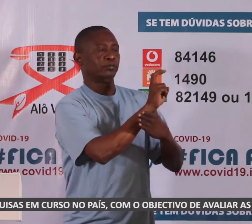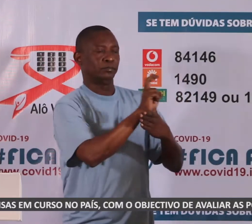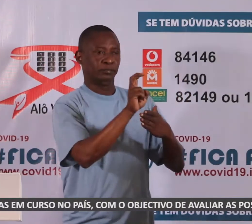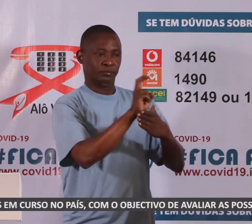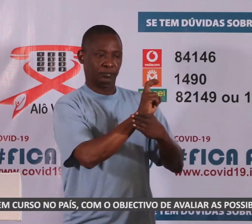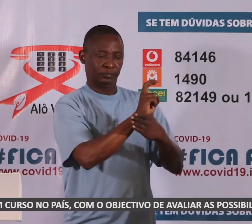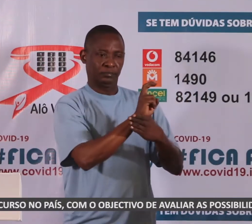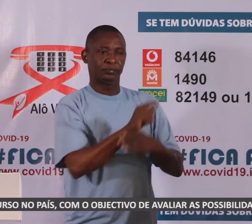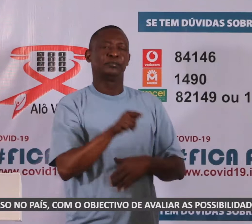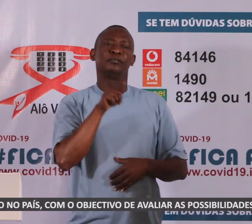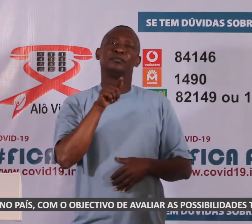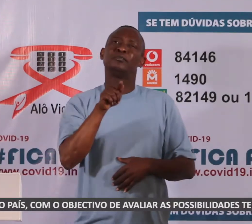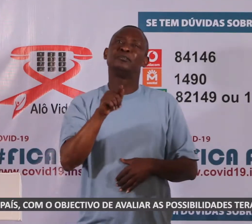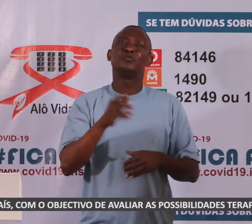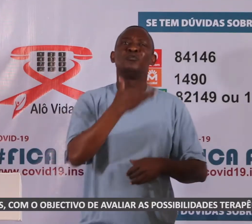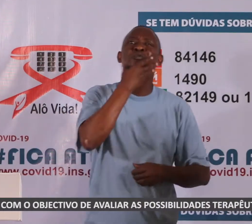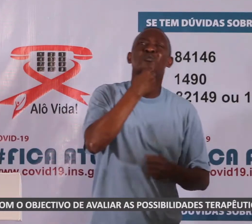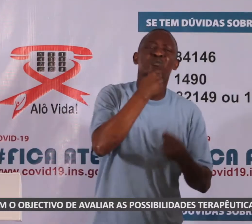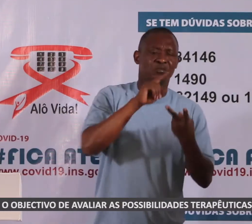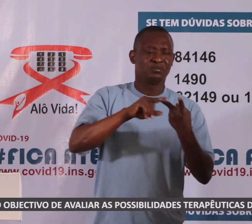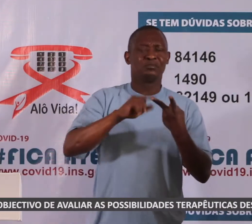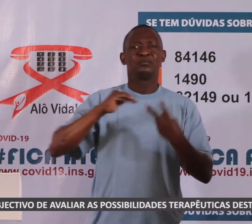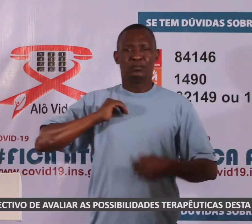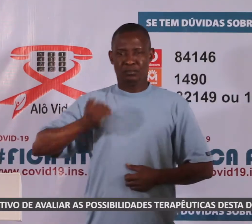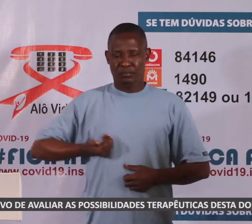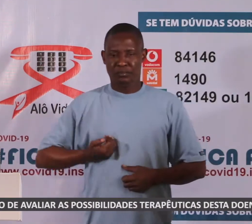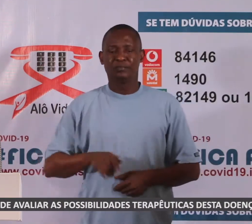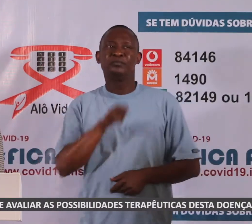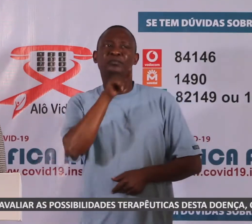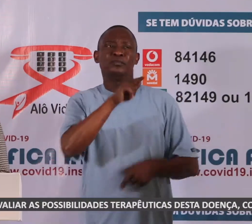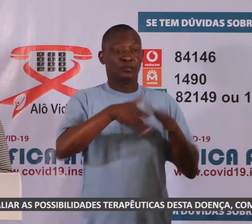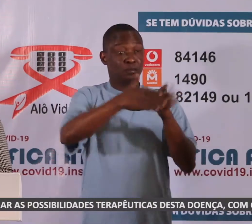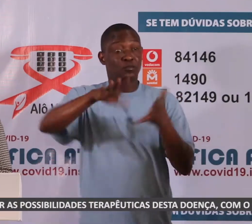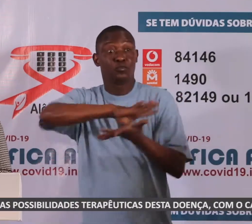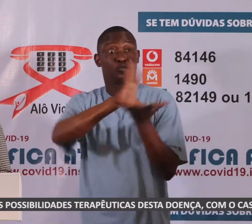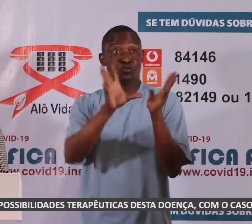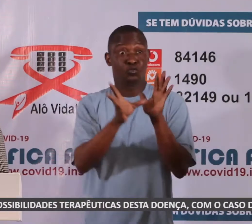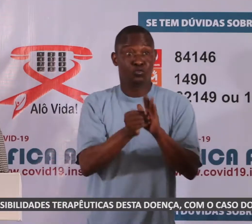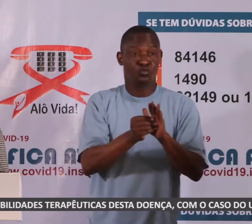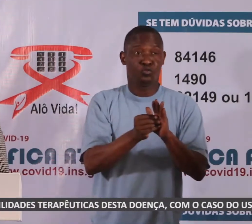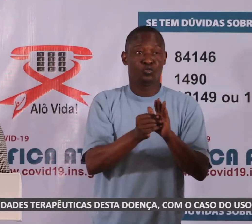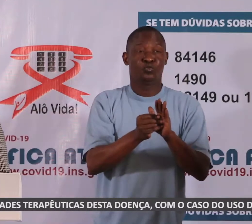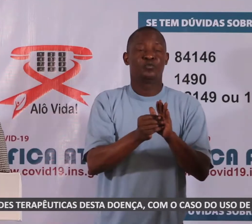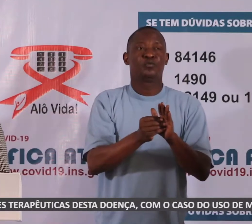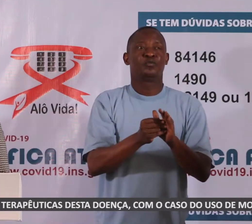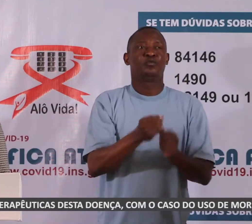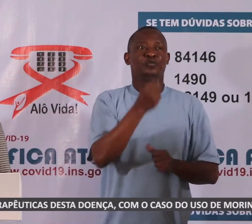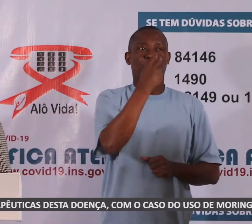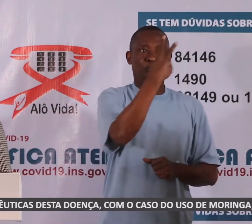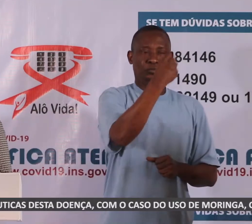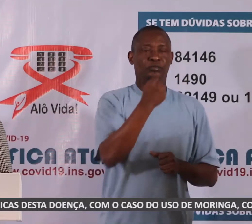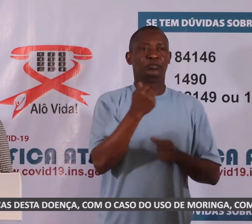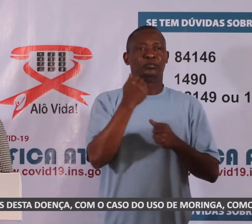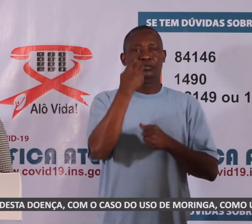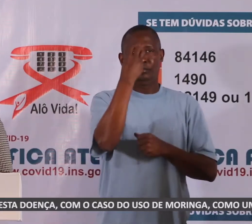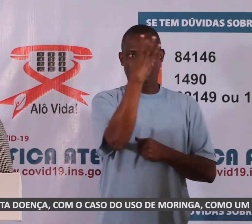Em termos de distribuição por sexo, dizer que dos 26 casos, 23 são do sexo masculino e 3 são do